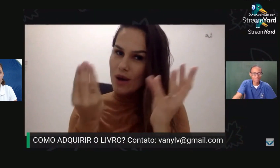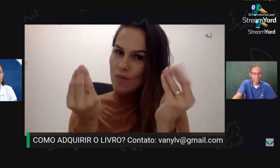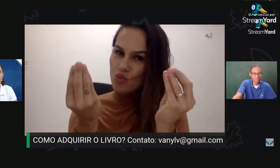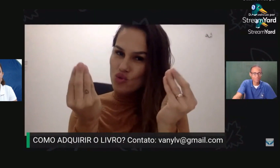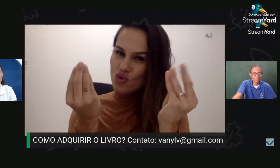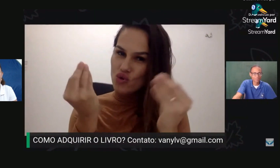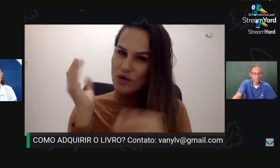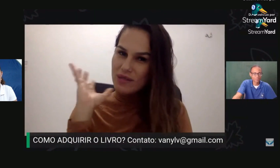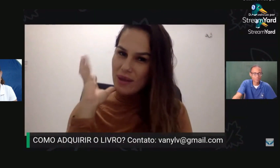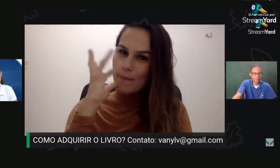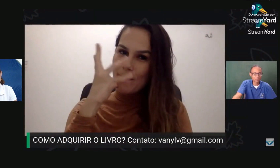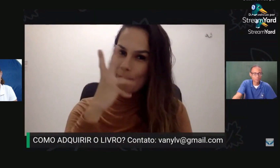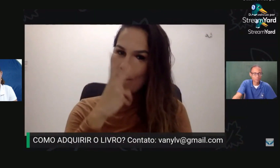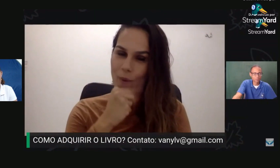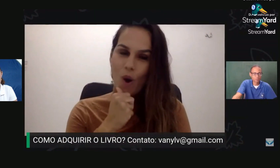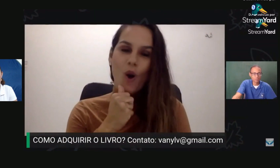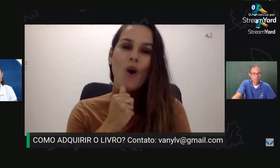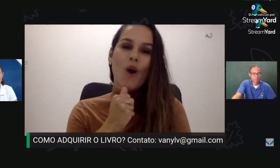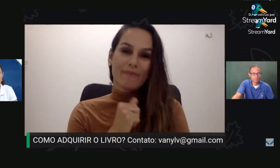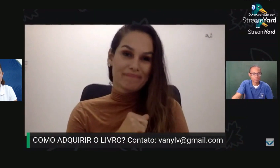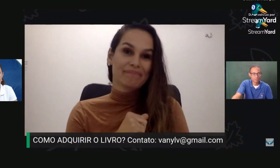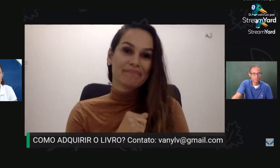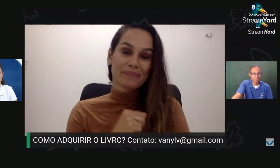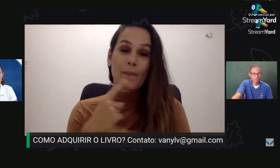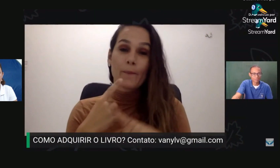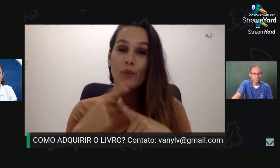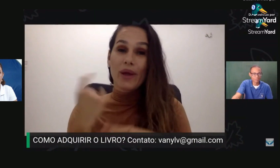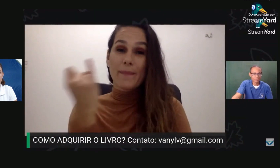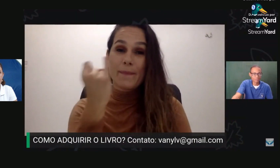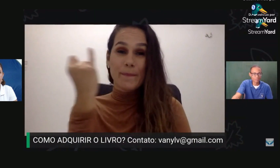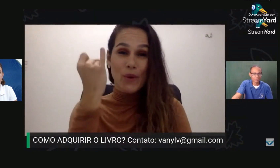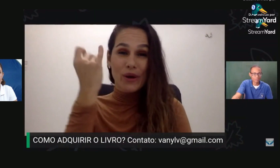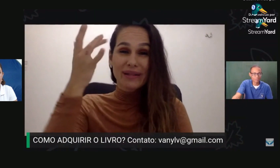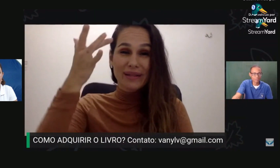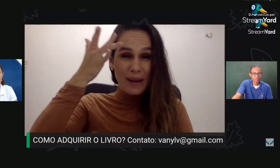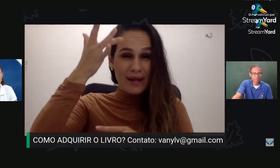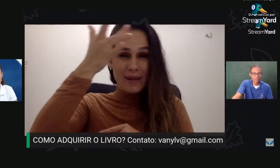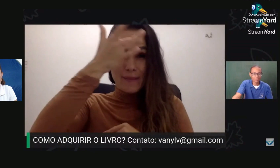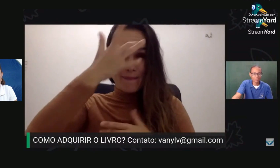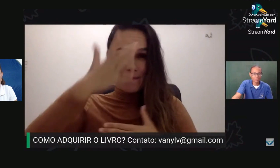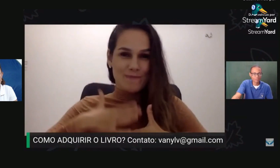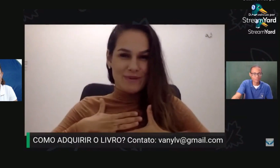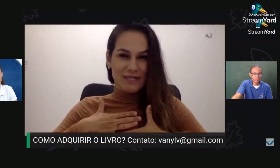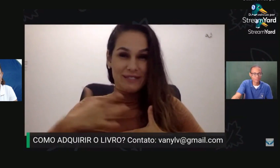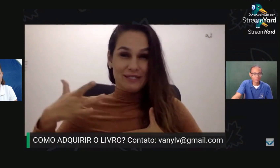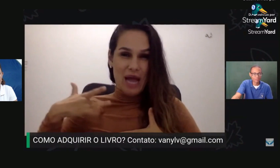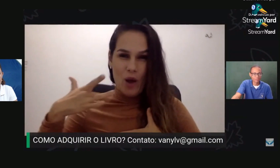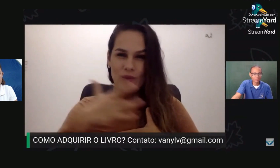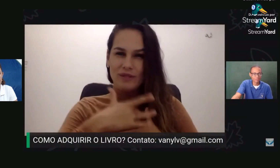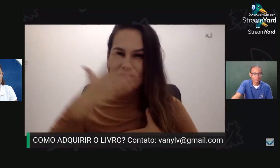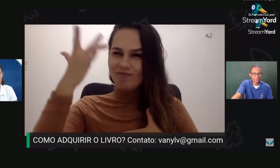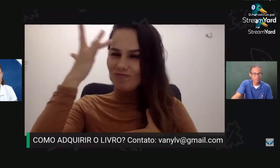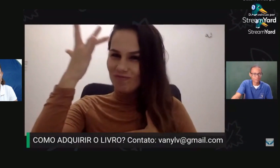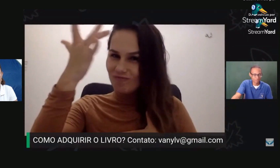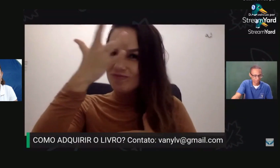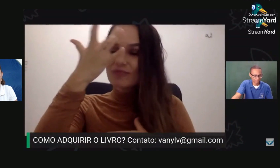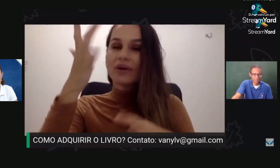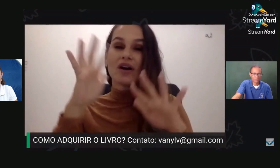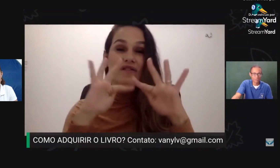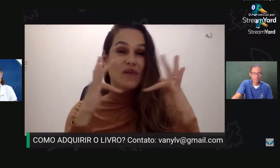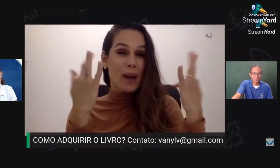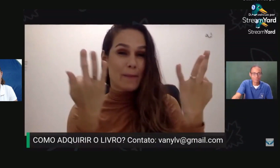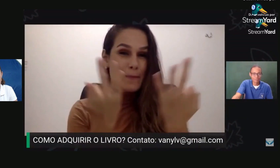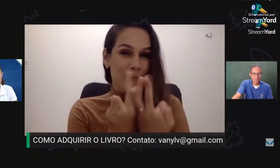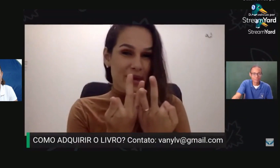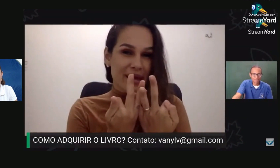uma obra que eu acho que vai ser demorado, né? Pode ser que demore, porque é muito importante, né? Que eu